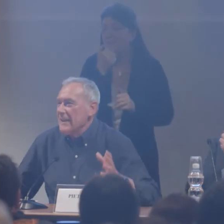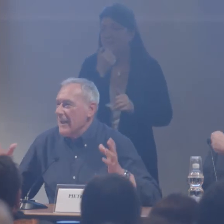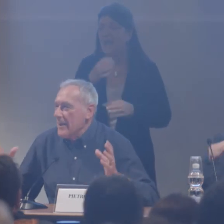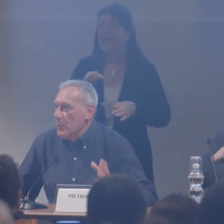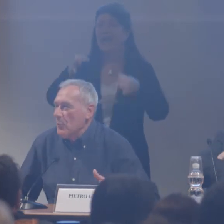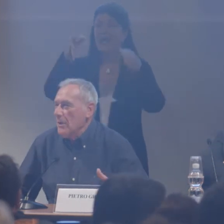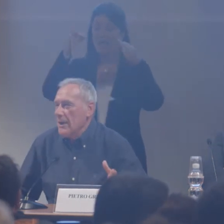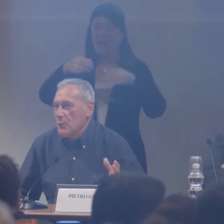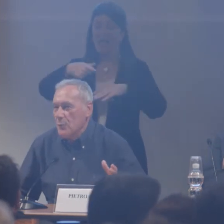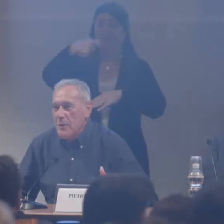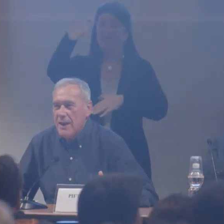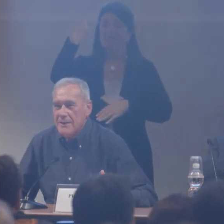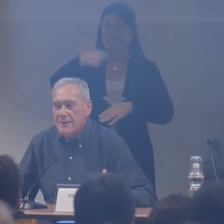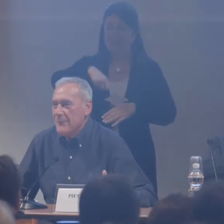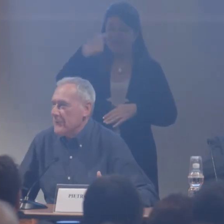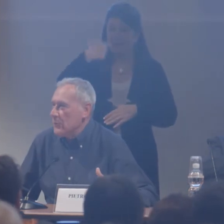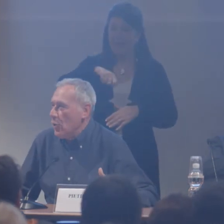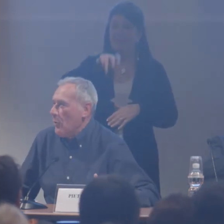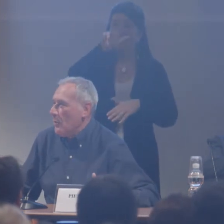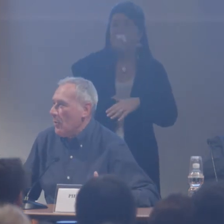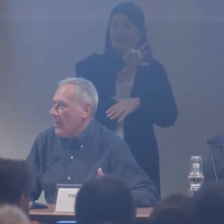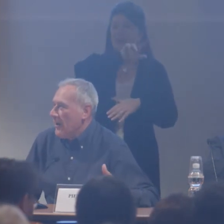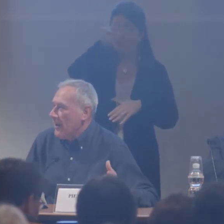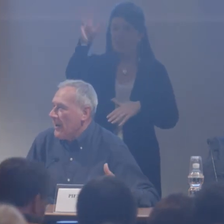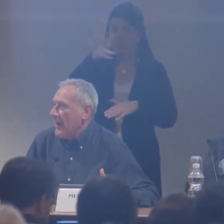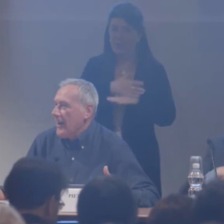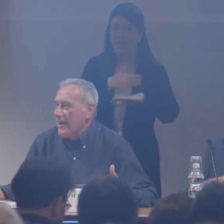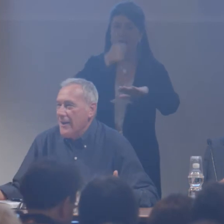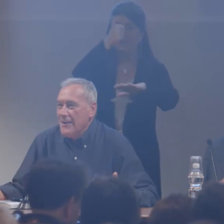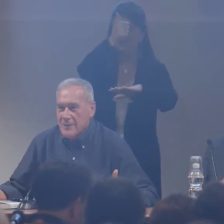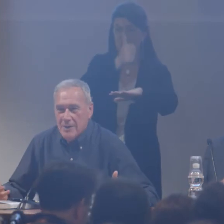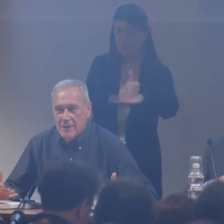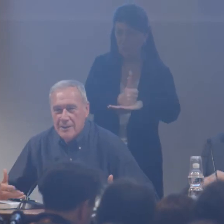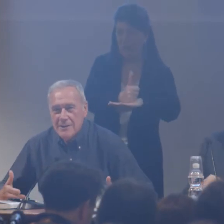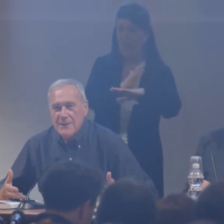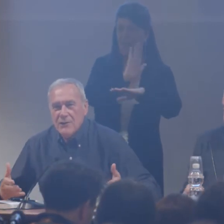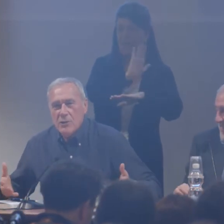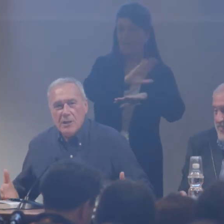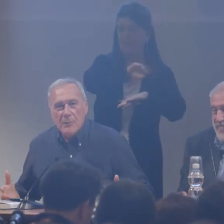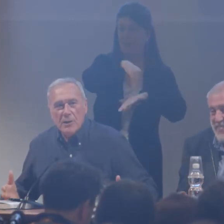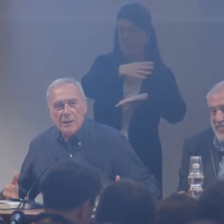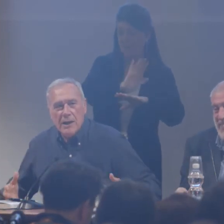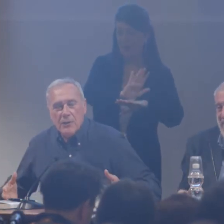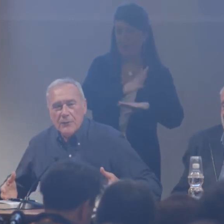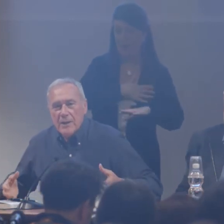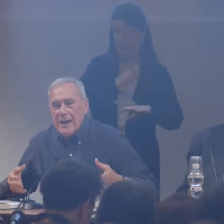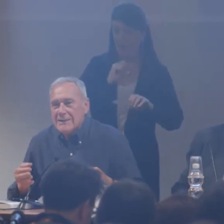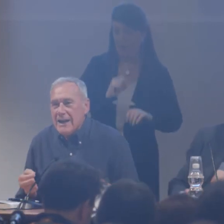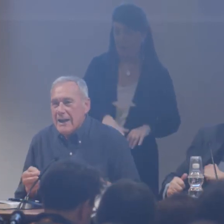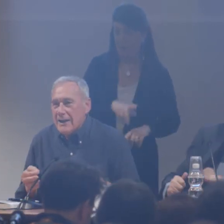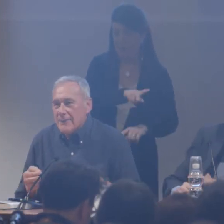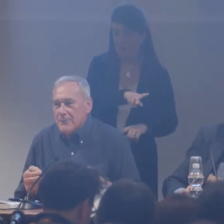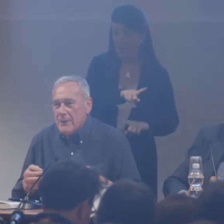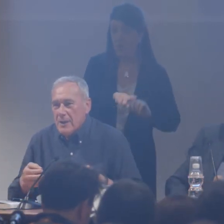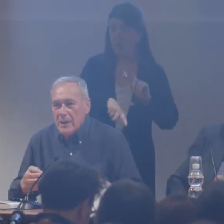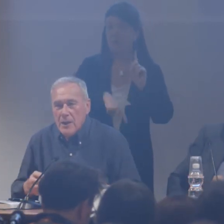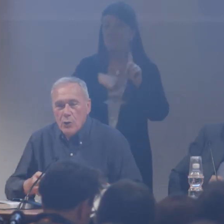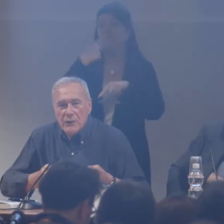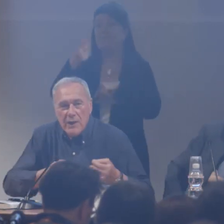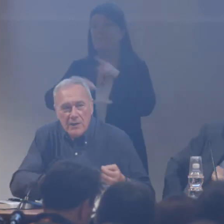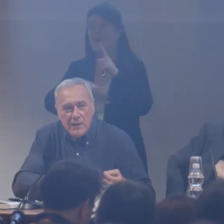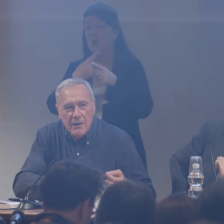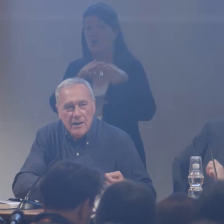Presidente della Repubblica supplente dopo le dimissioni di Napolitano, a dare